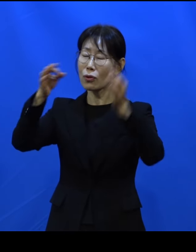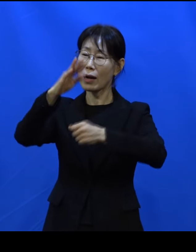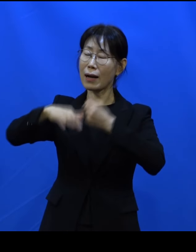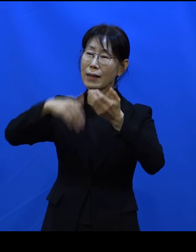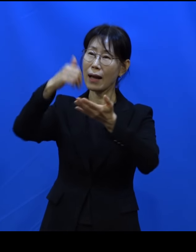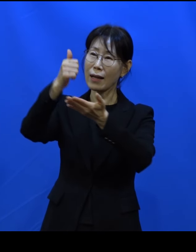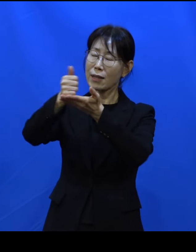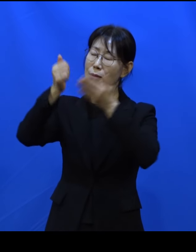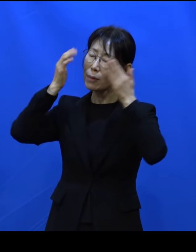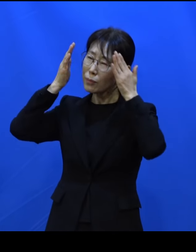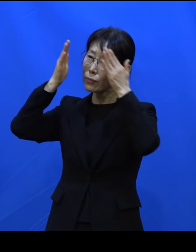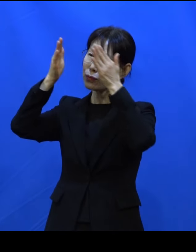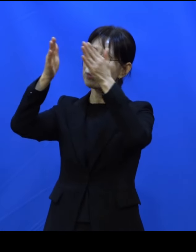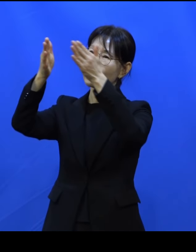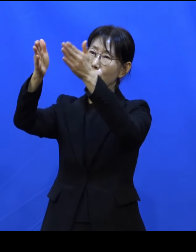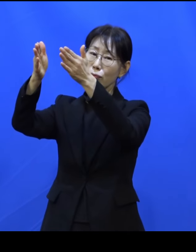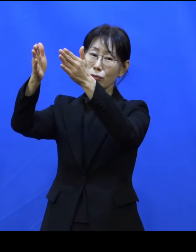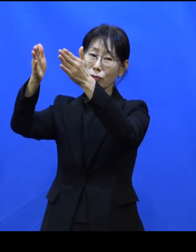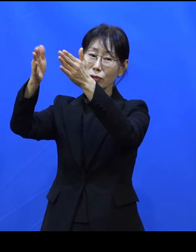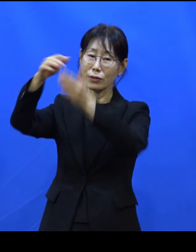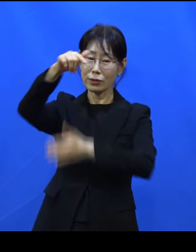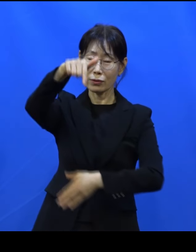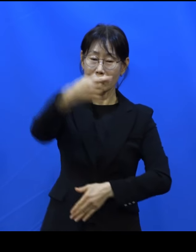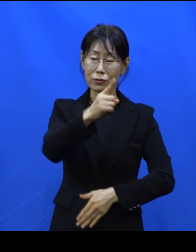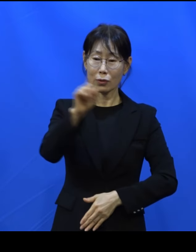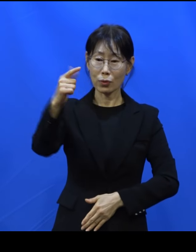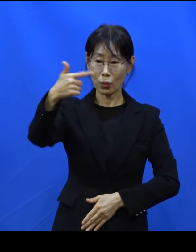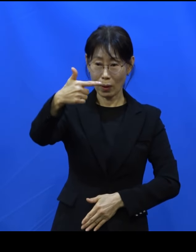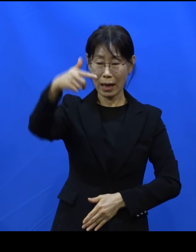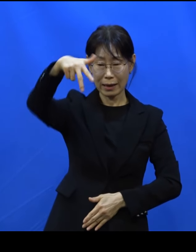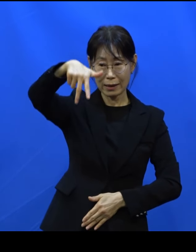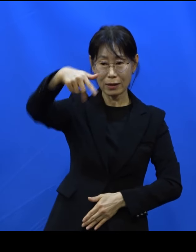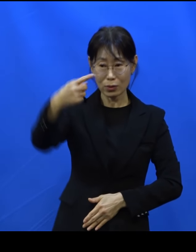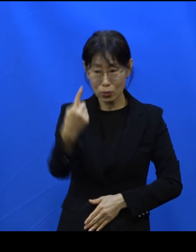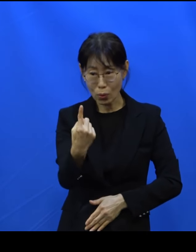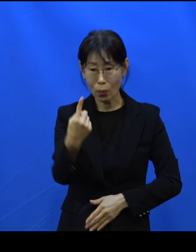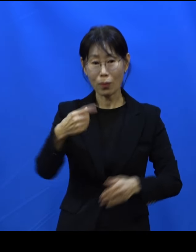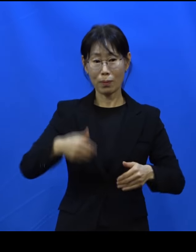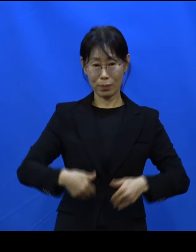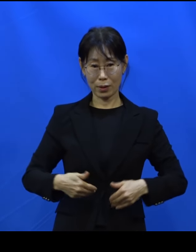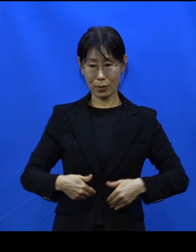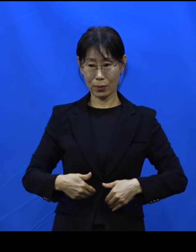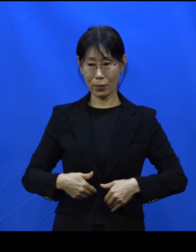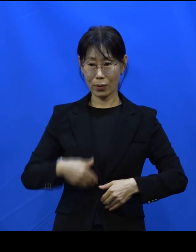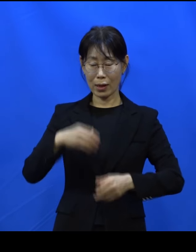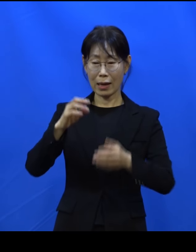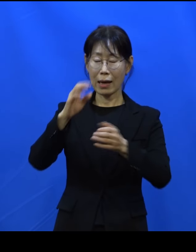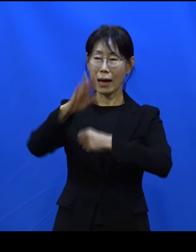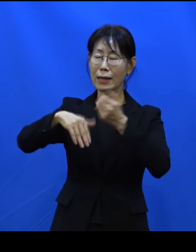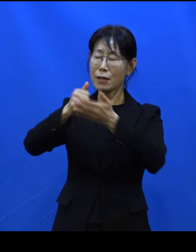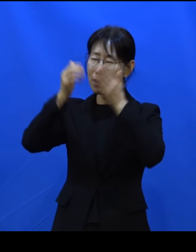그리스도에게 주목하고 주목할 때 찬양이 터지는 거예요.